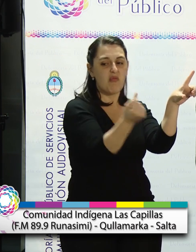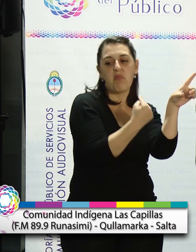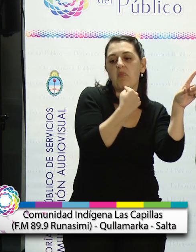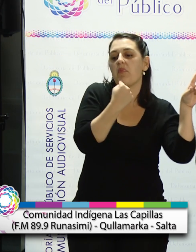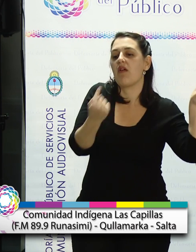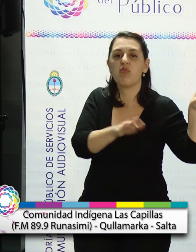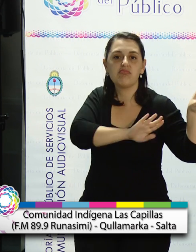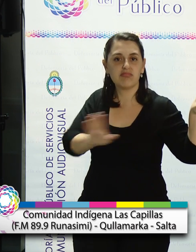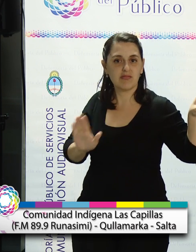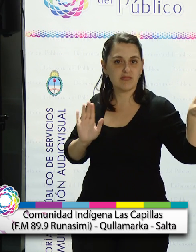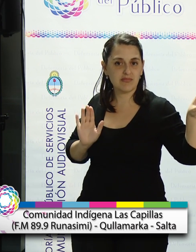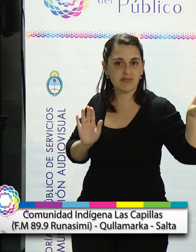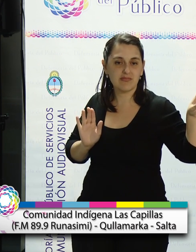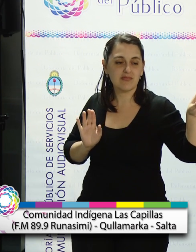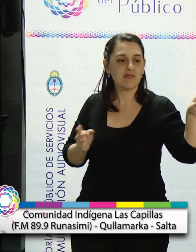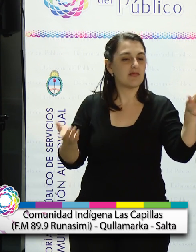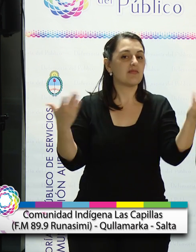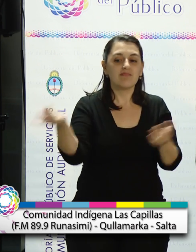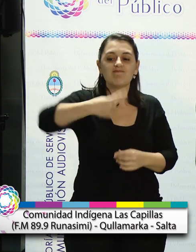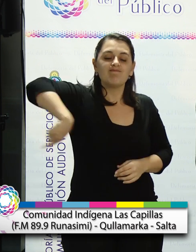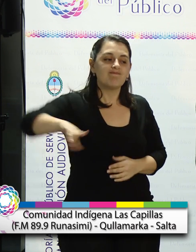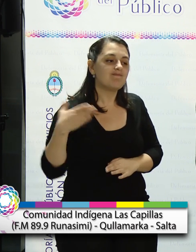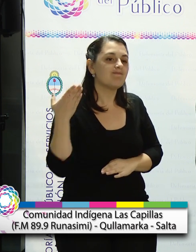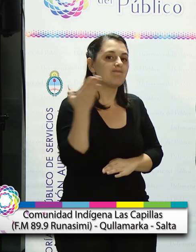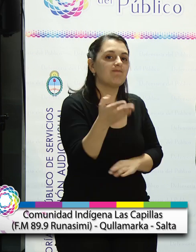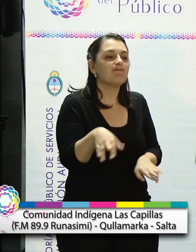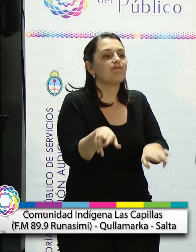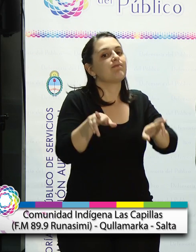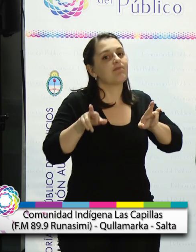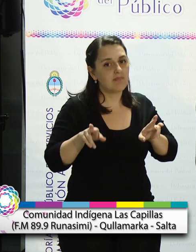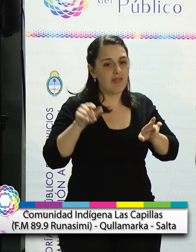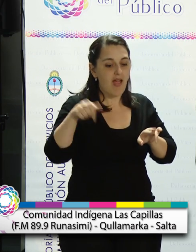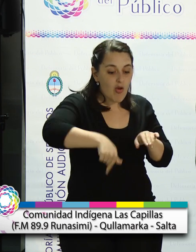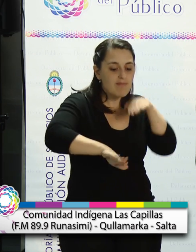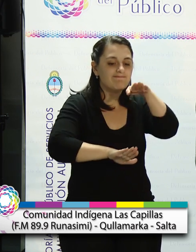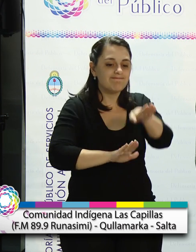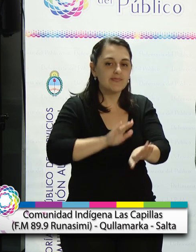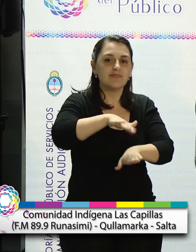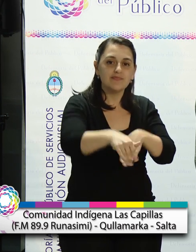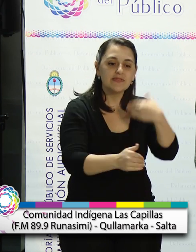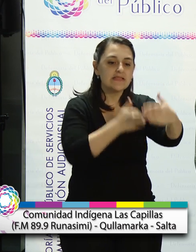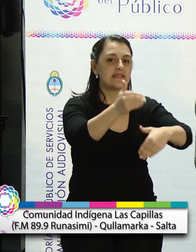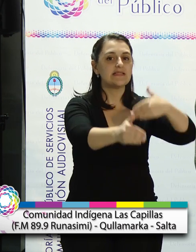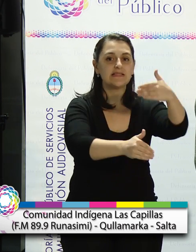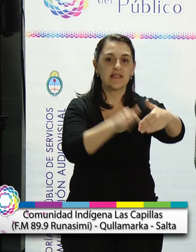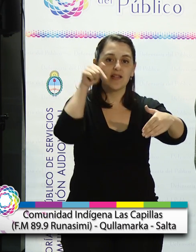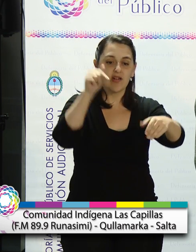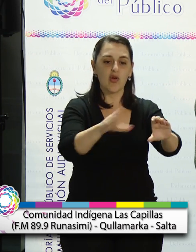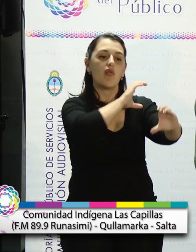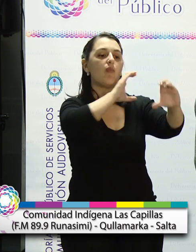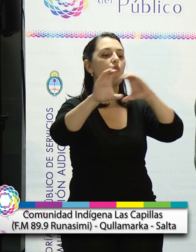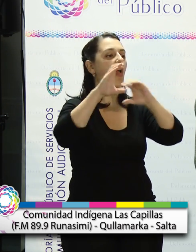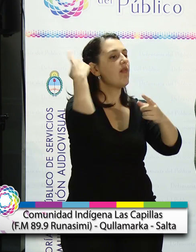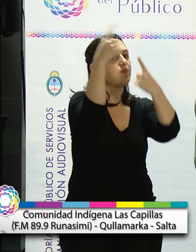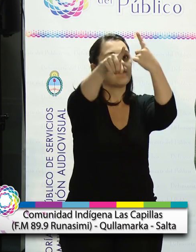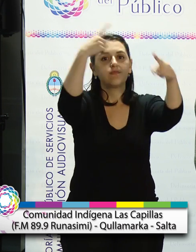comunicación. Bregamos para que se sigan dando pasos para un mejor ejercicio de la comunicación diversa